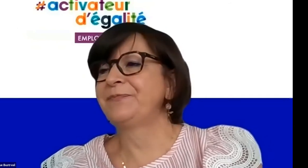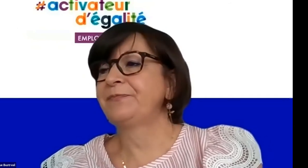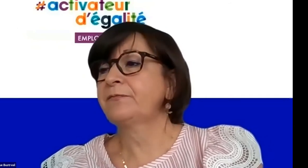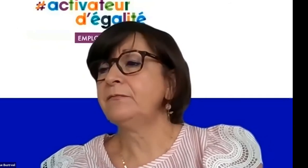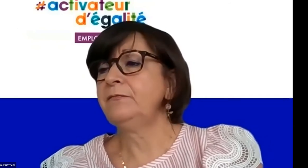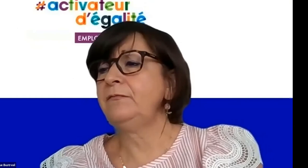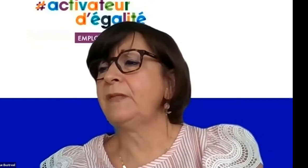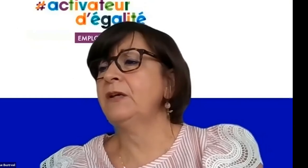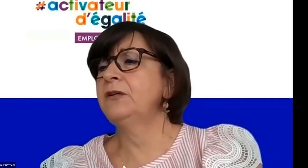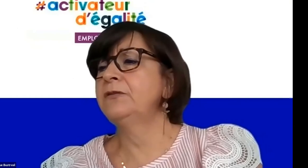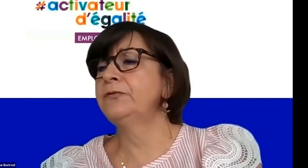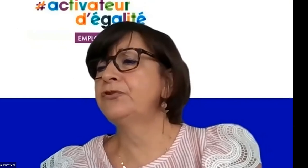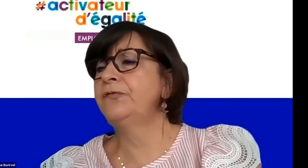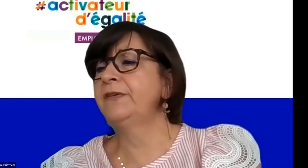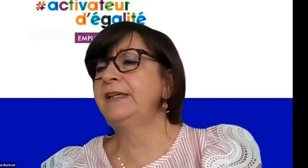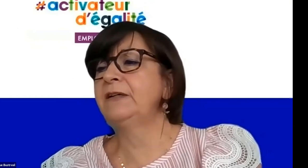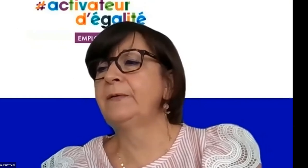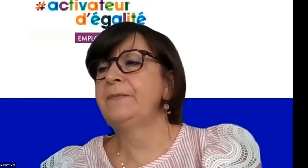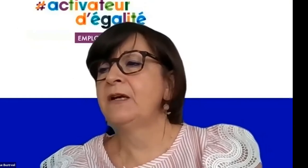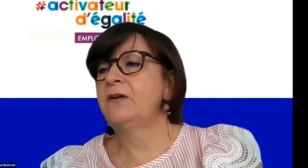séquence.